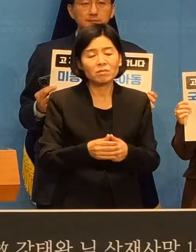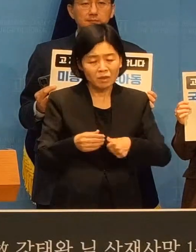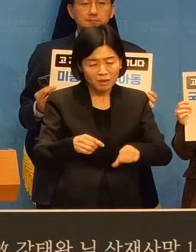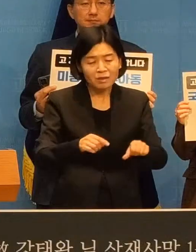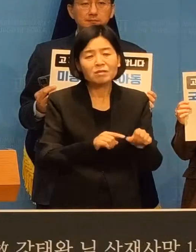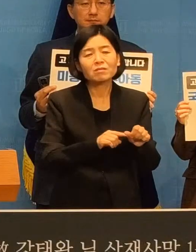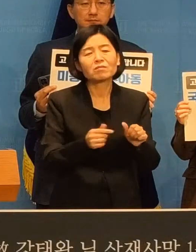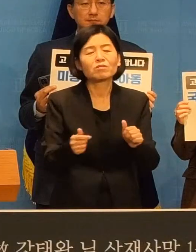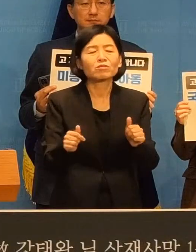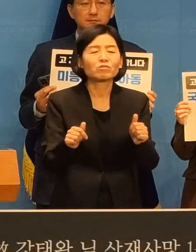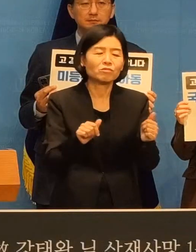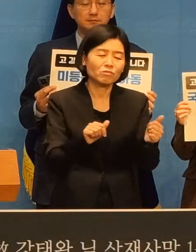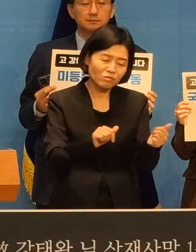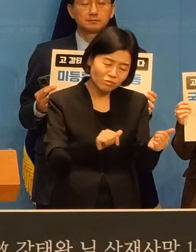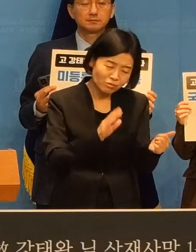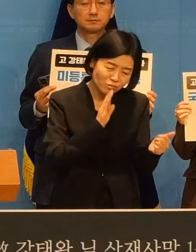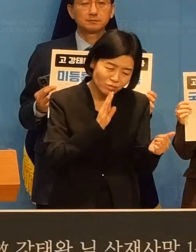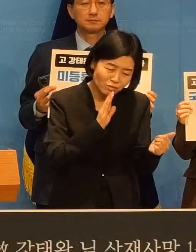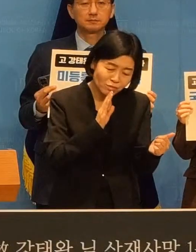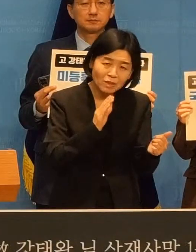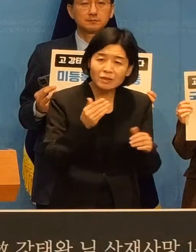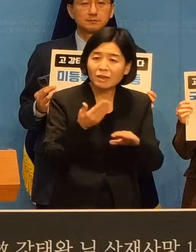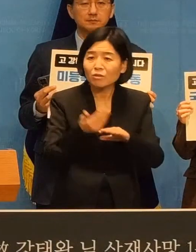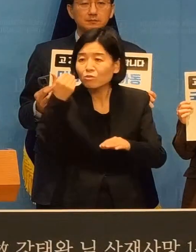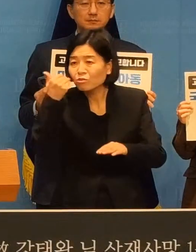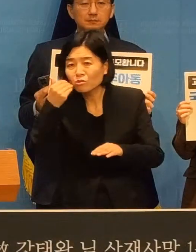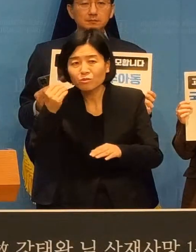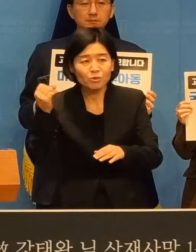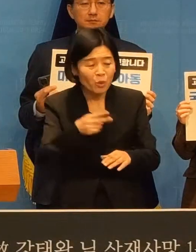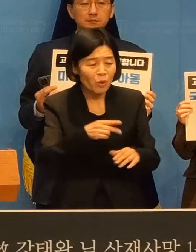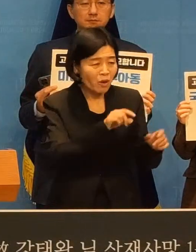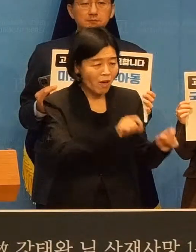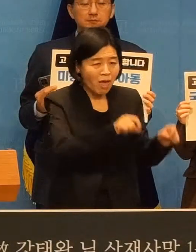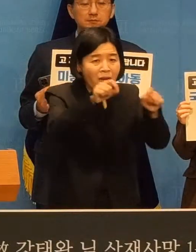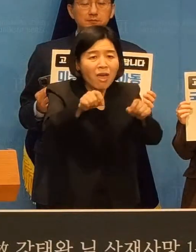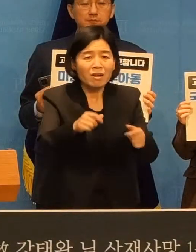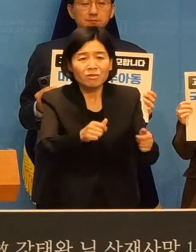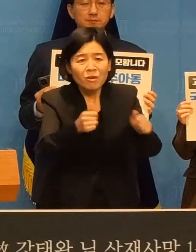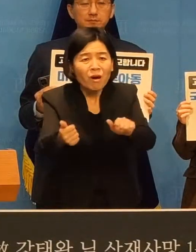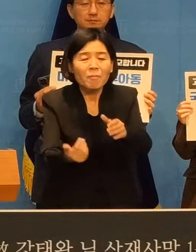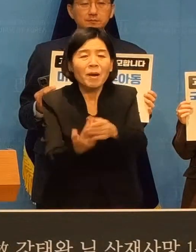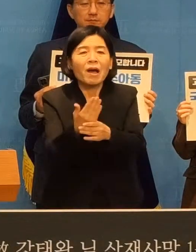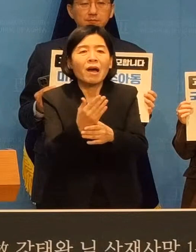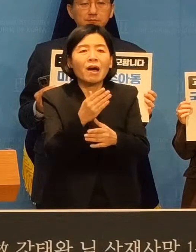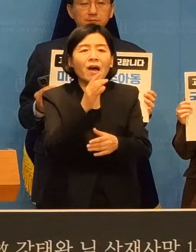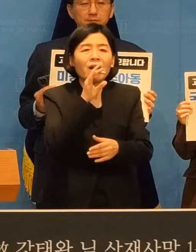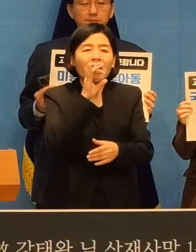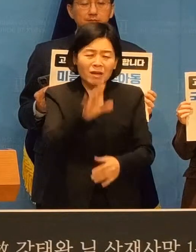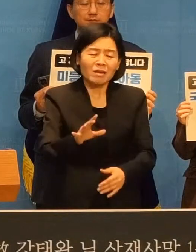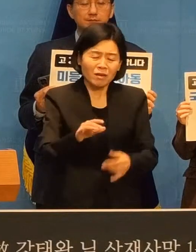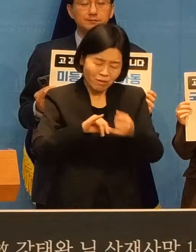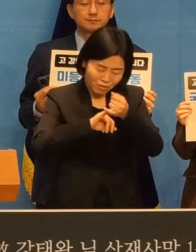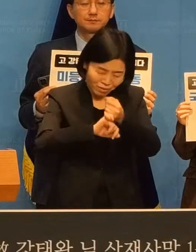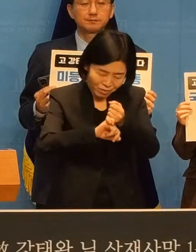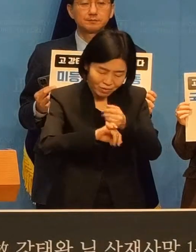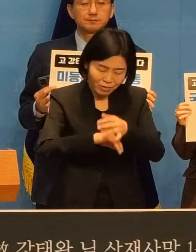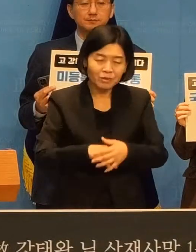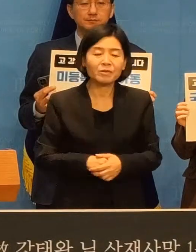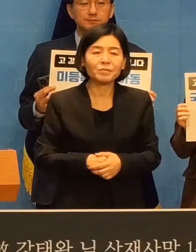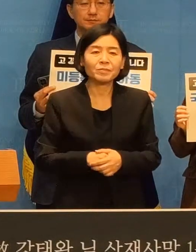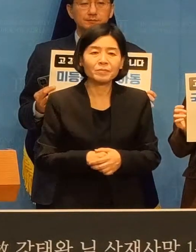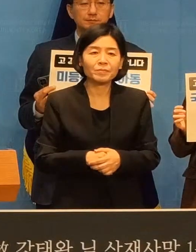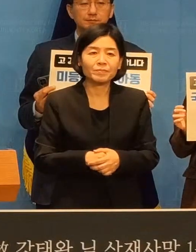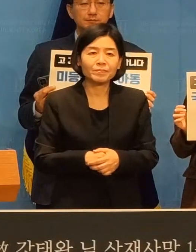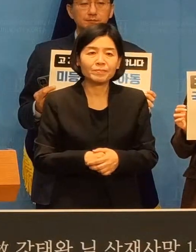죽겠지만 다시는 누구라도 태연이 같은 일이 벌어지지 않았으면 좋겠어요.